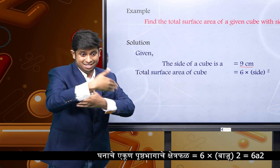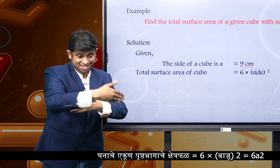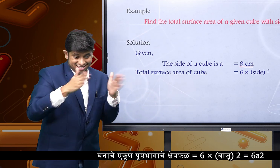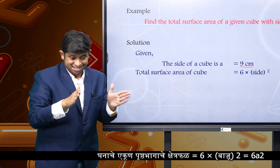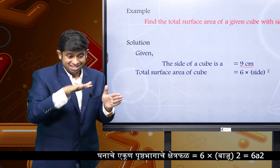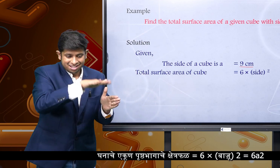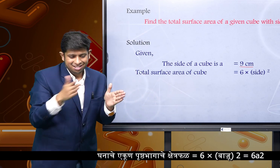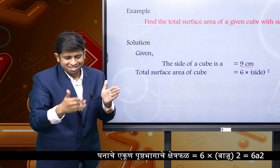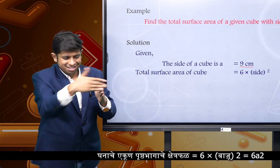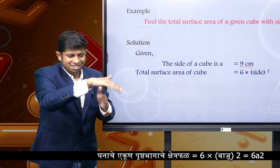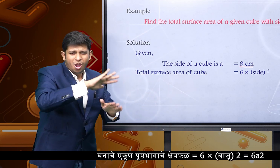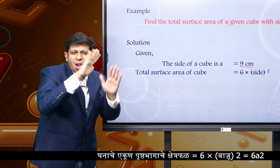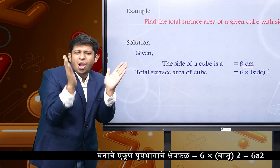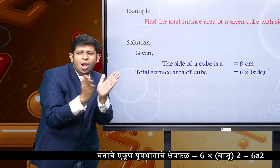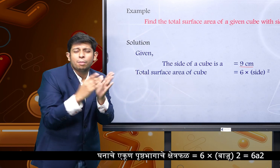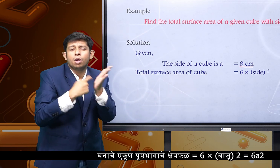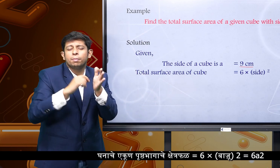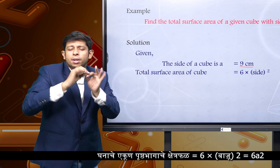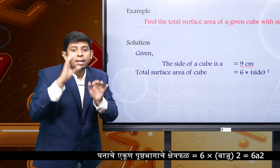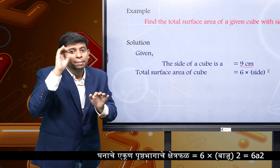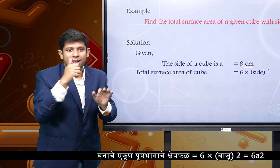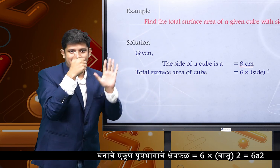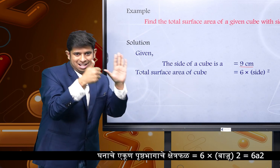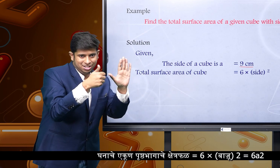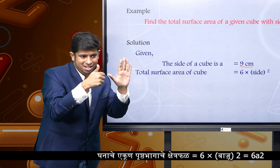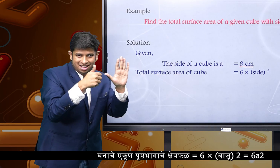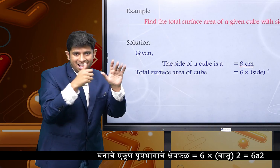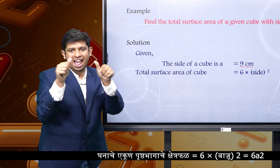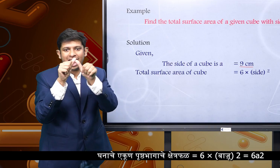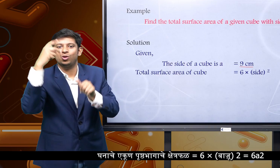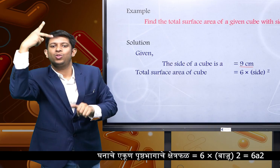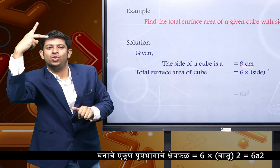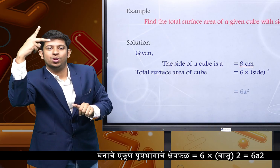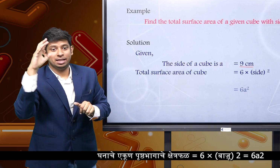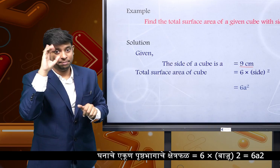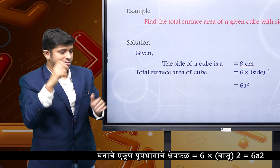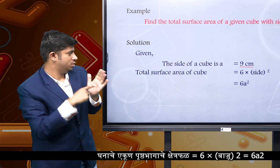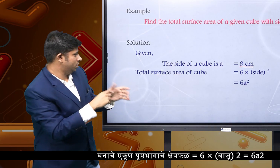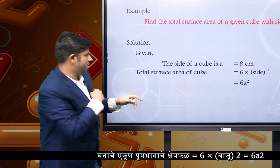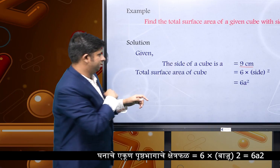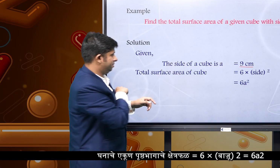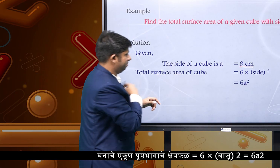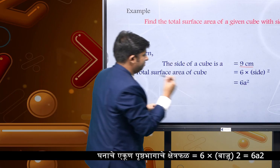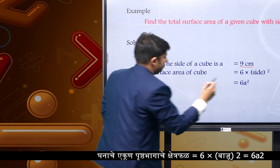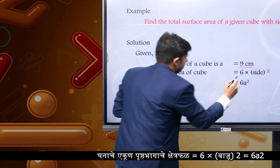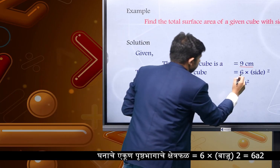घनाचे एकूण पृष्ठभागाचे क्षेत्रफळ बरोबर 6 गुणिले बाजूचा वर्ग बरोबर 6A चा